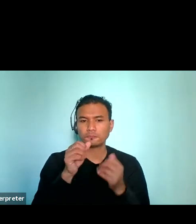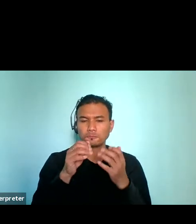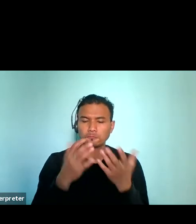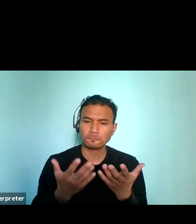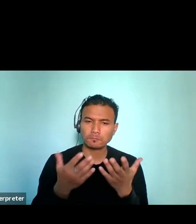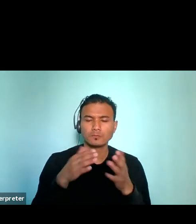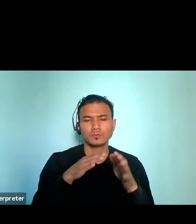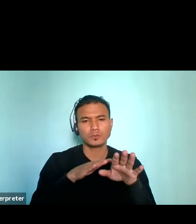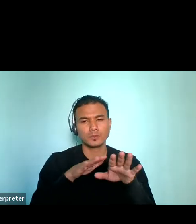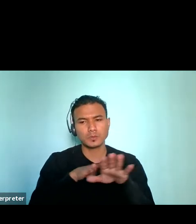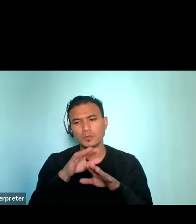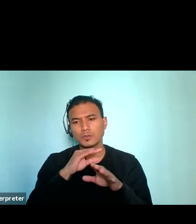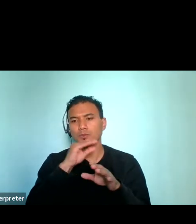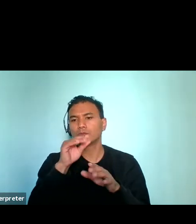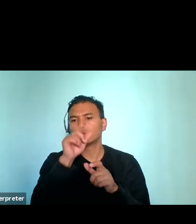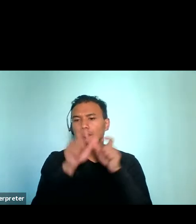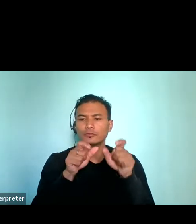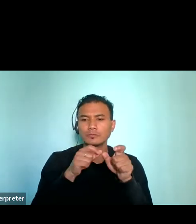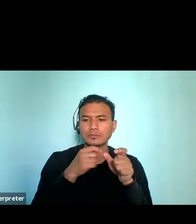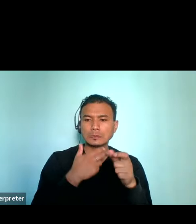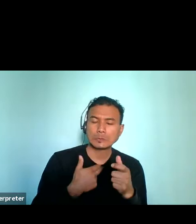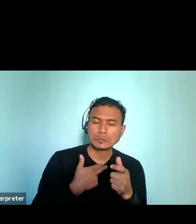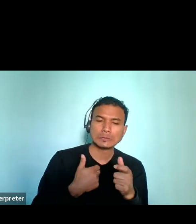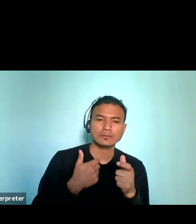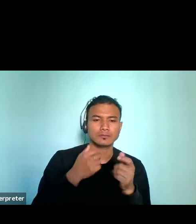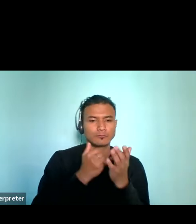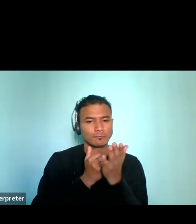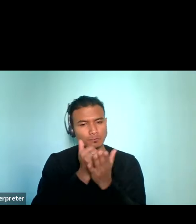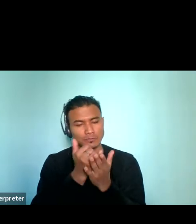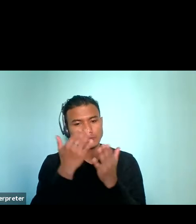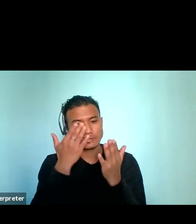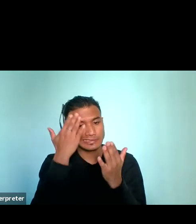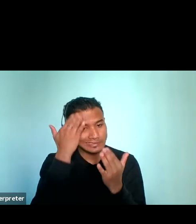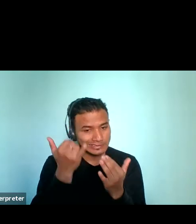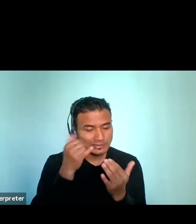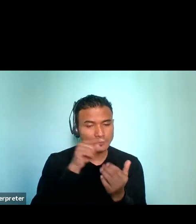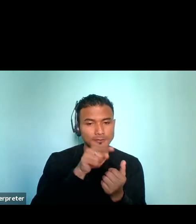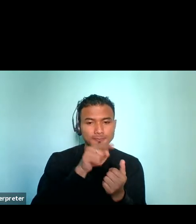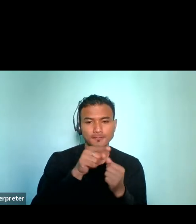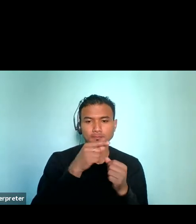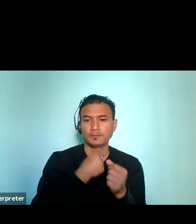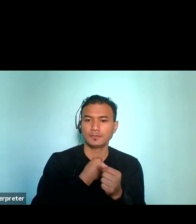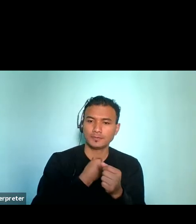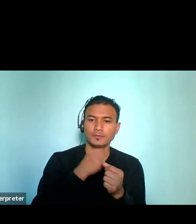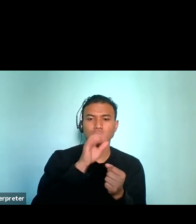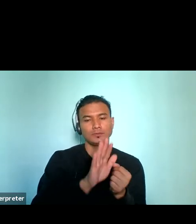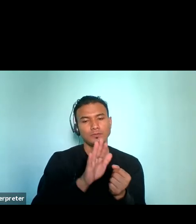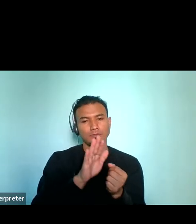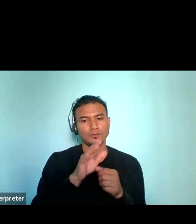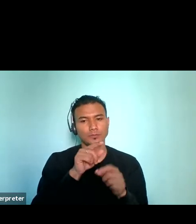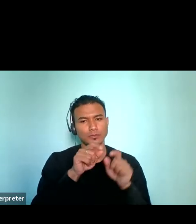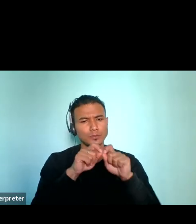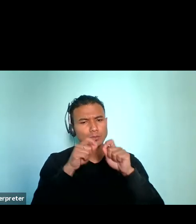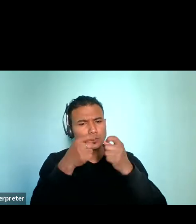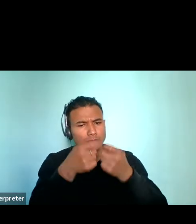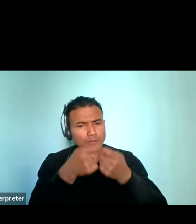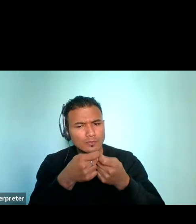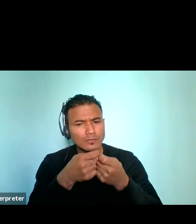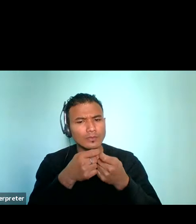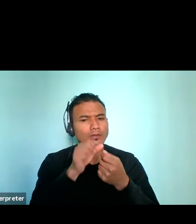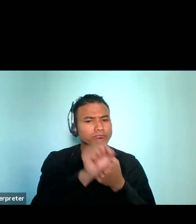itu tidak punya masa depan hidupnya. Katakanlah itu gak sejahtera. Itu persoalan atau masalah yang dihadapi oleh